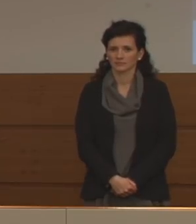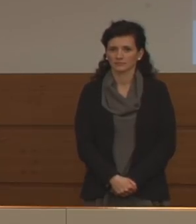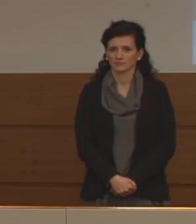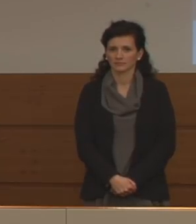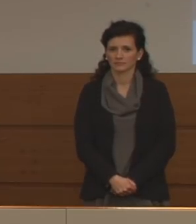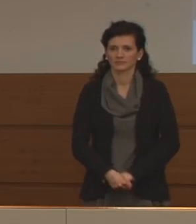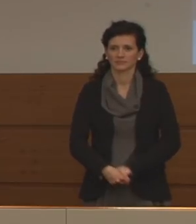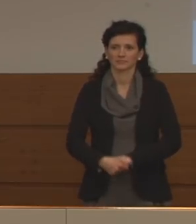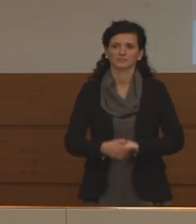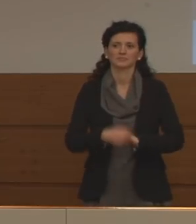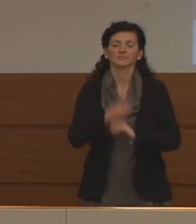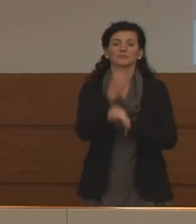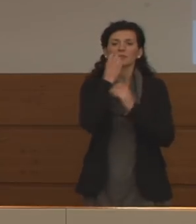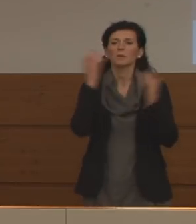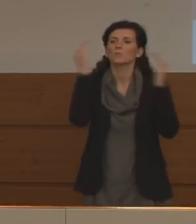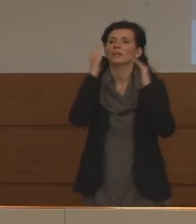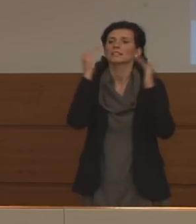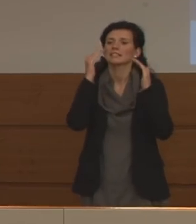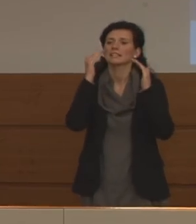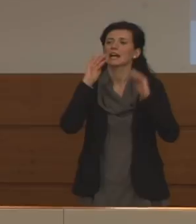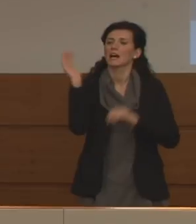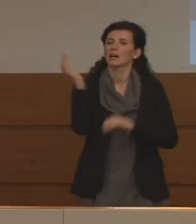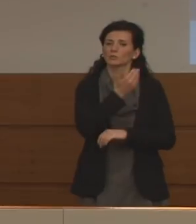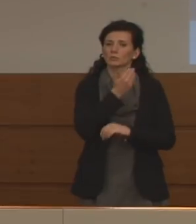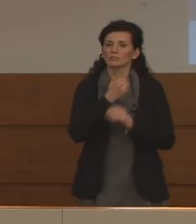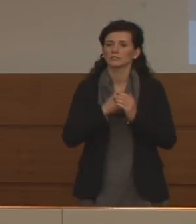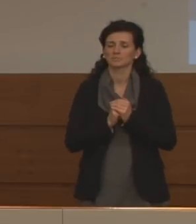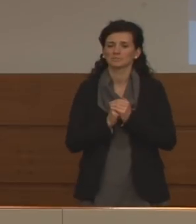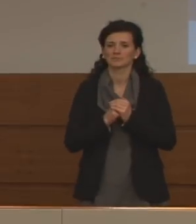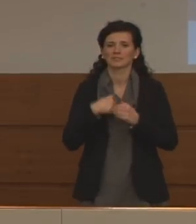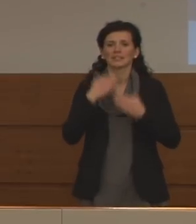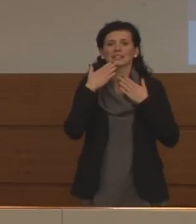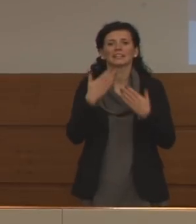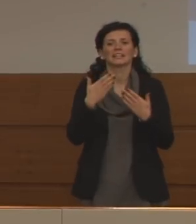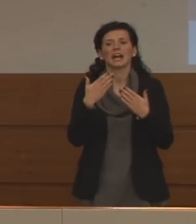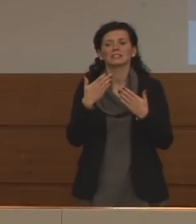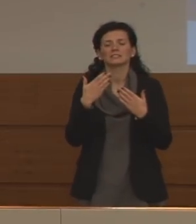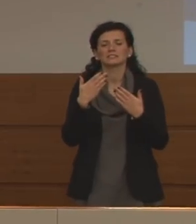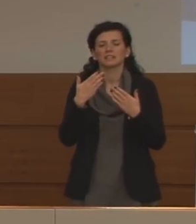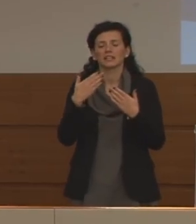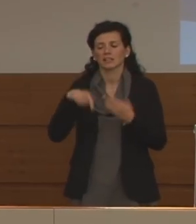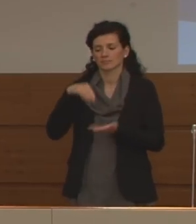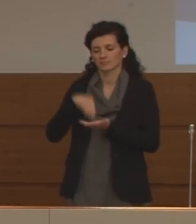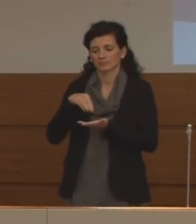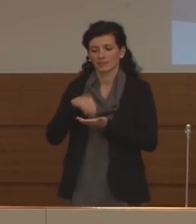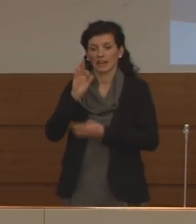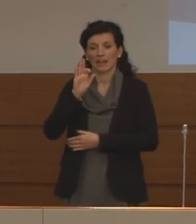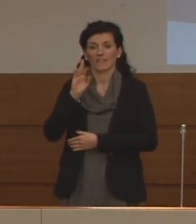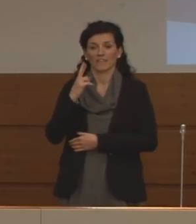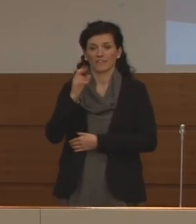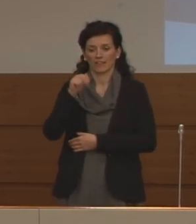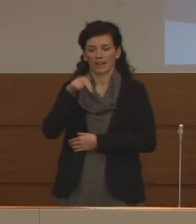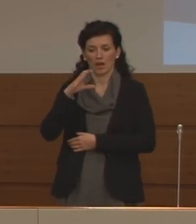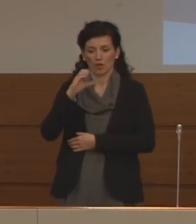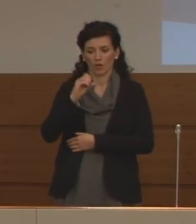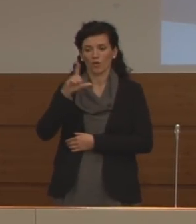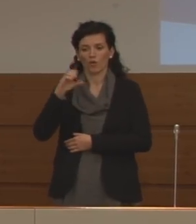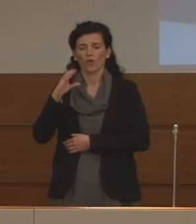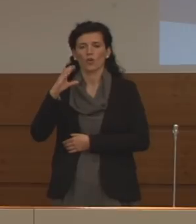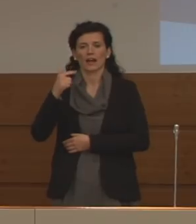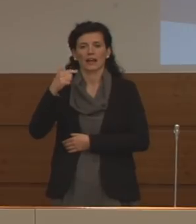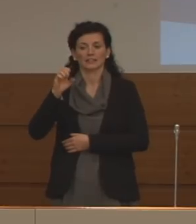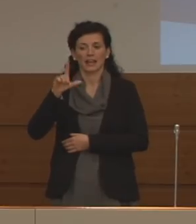buonasera buonasera a tutti e ringrazio il professor franco locatelli presidente